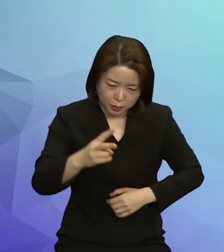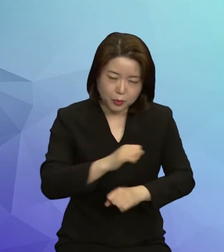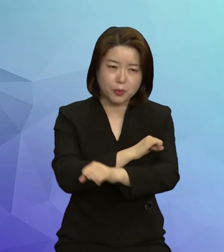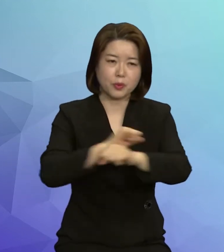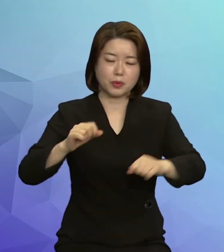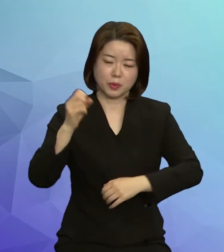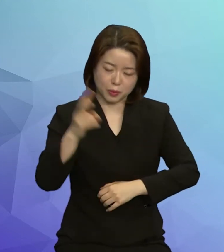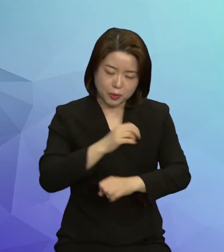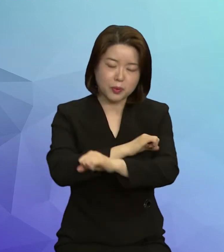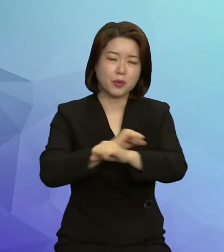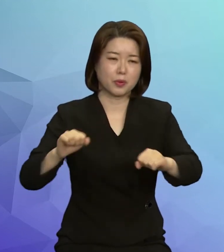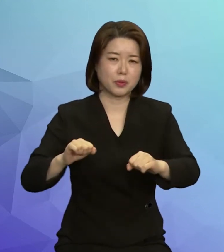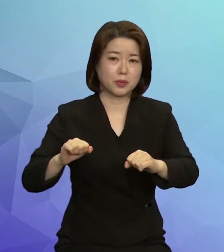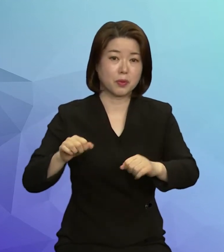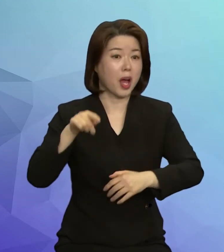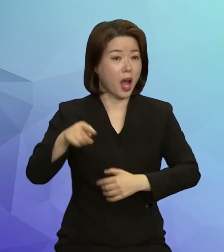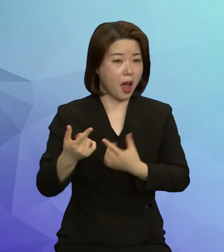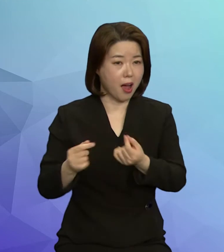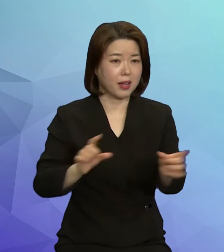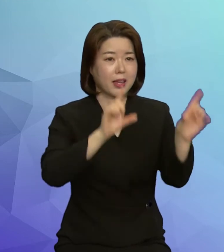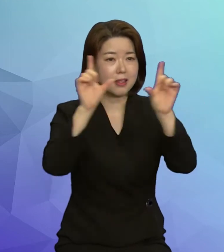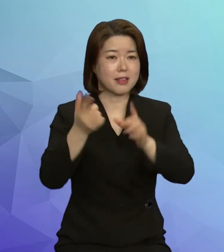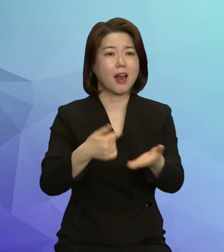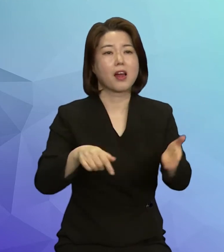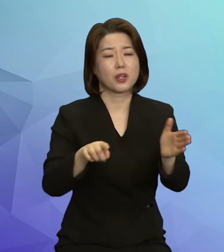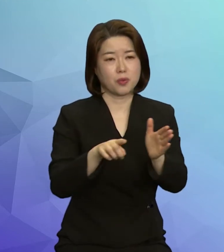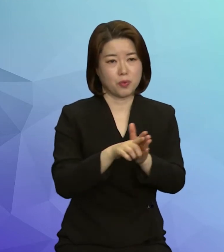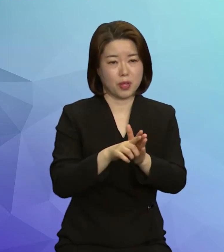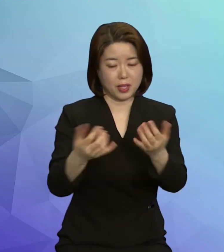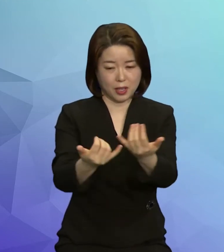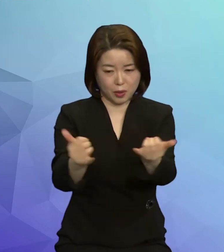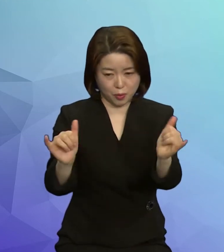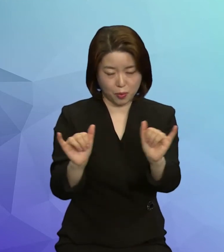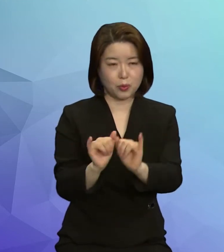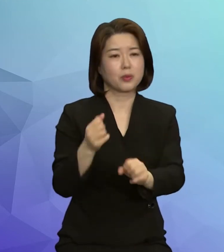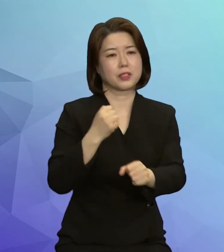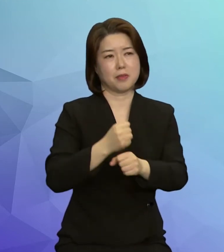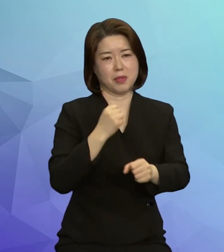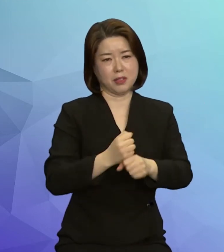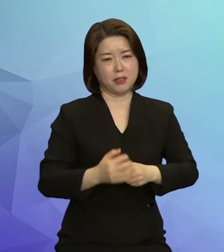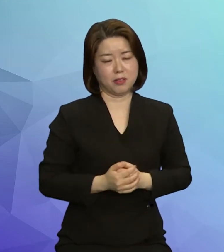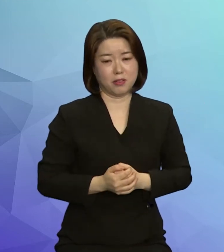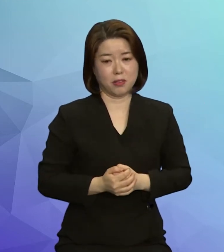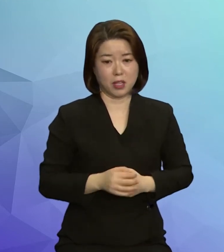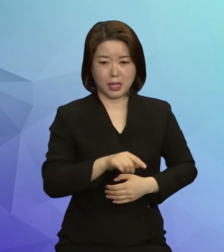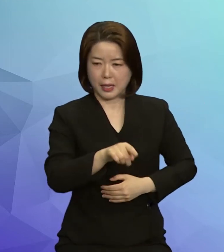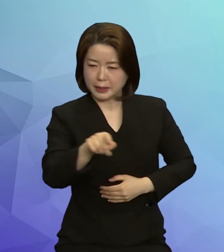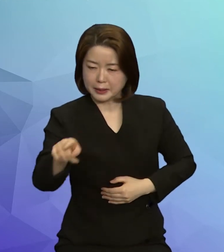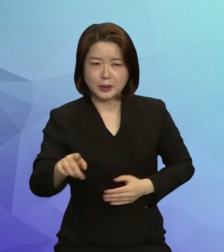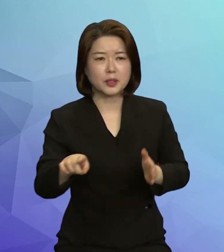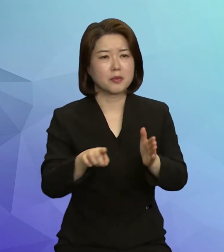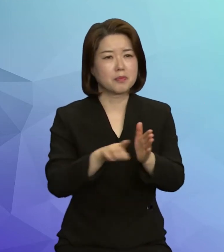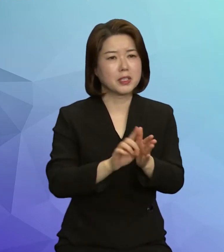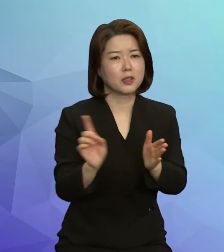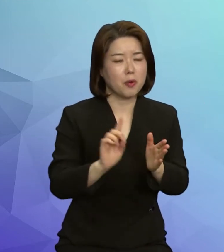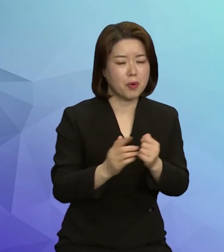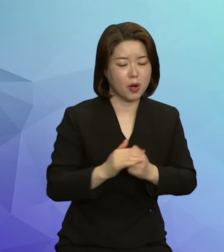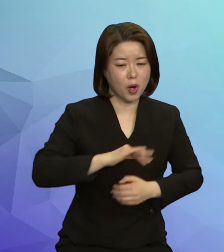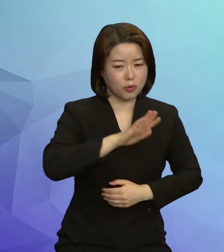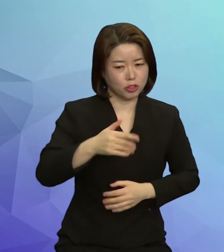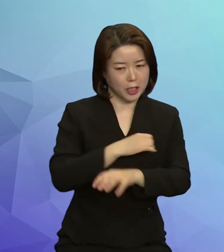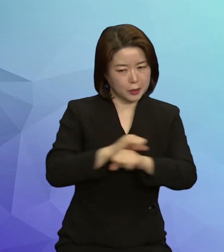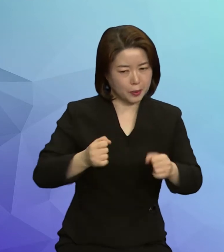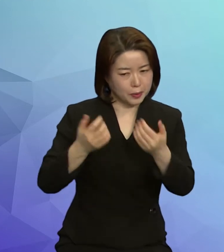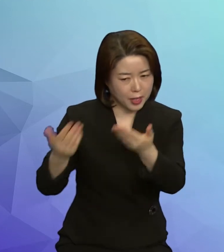용서하고 또 용서하고 또 용서하고 살기 위하여 공동체를 만든 거예요. 그들은 믿기를 우리가